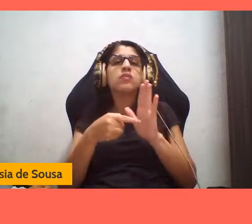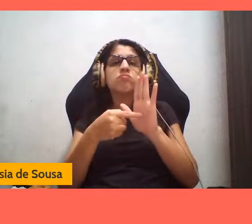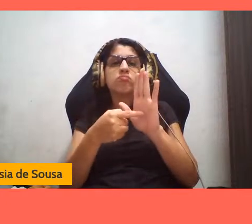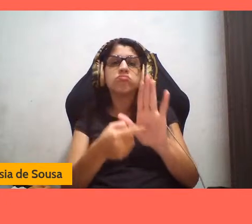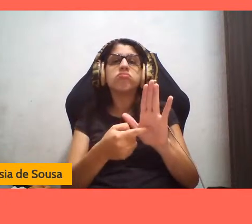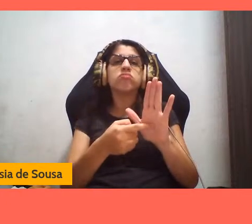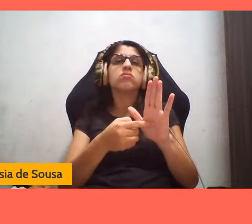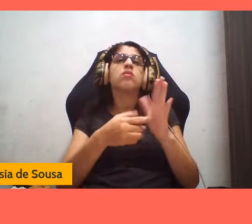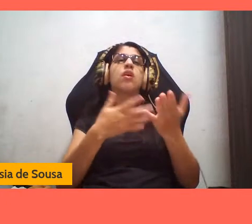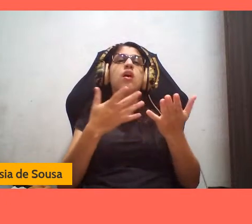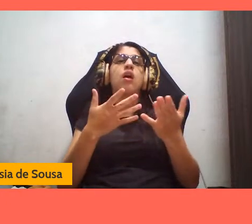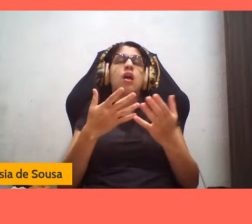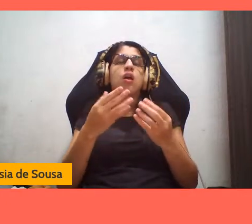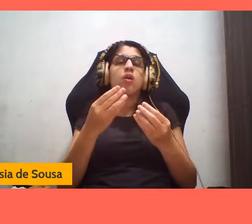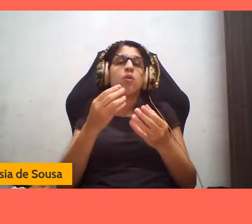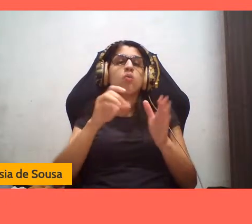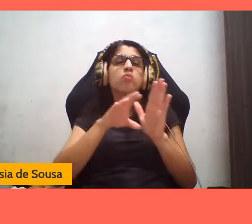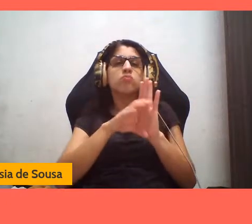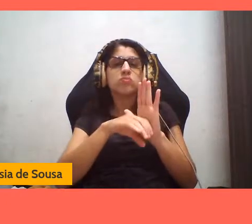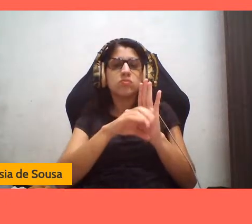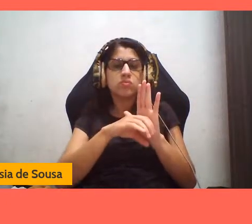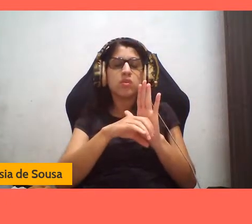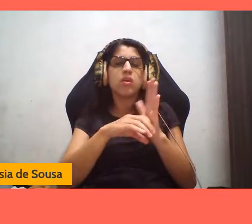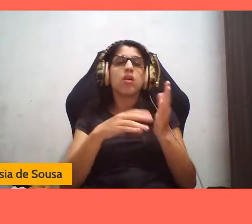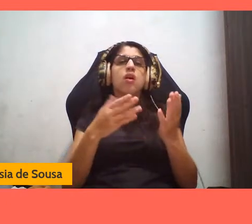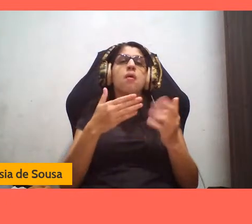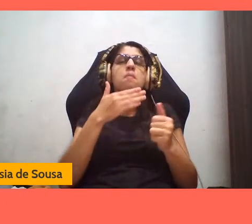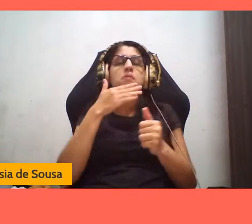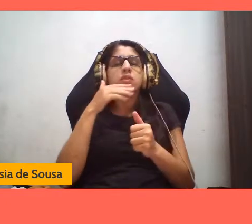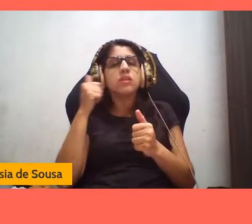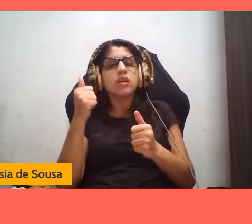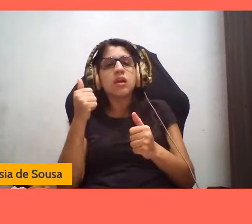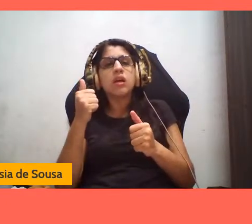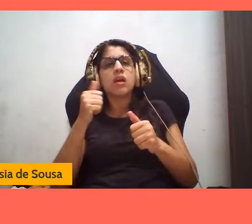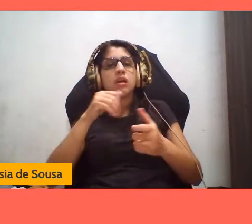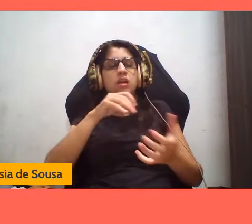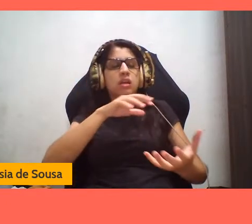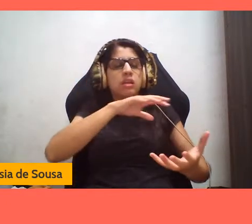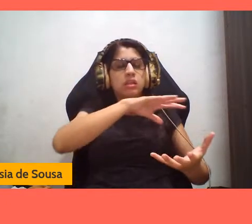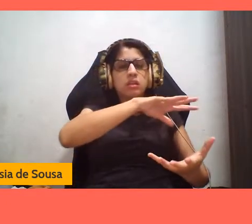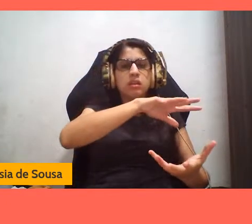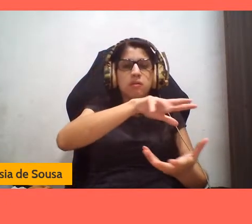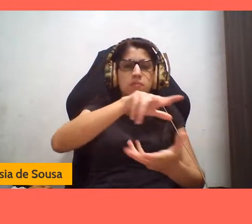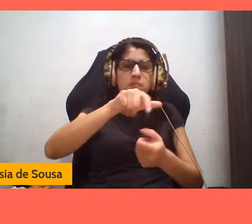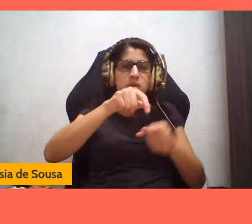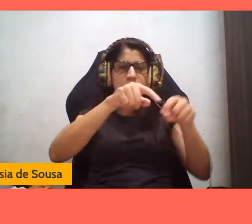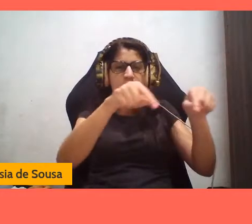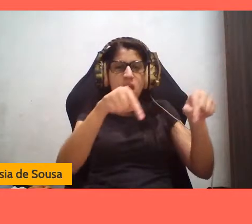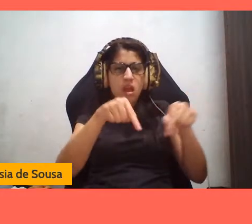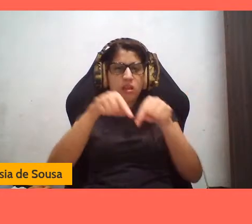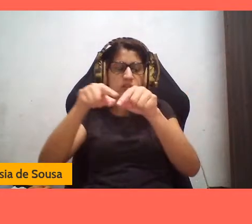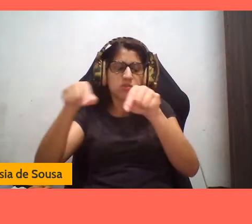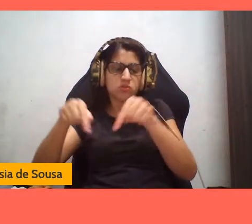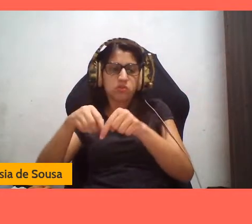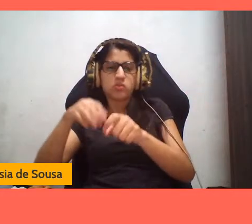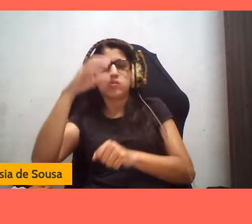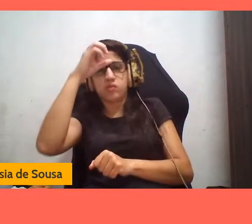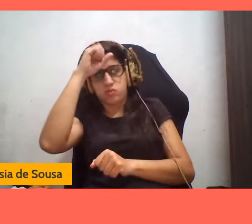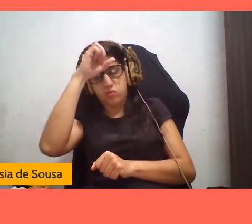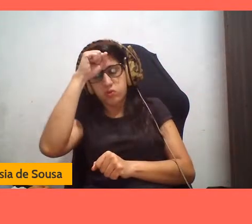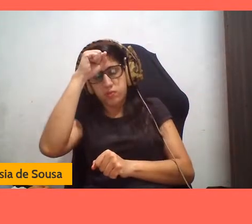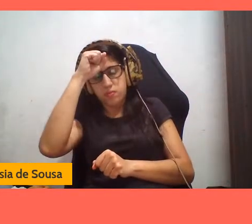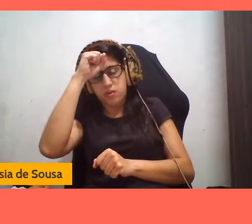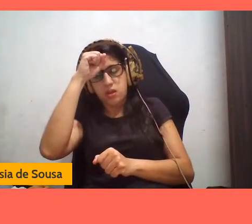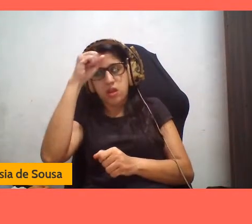contextos, conceitos de bem-estar e ambientes de conhecimento. O conhecimento é uma